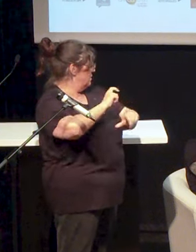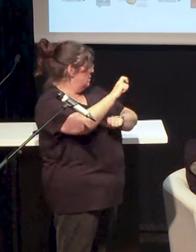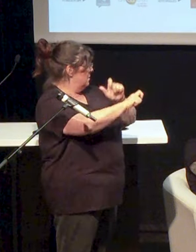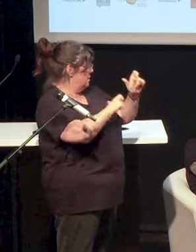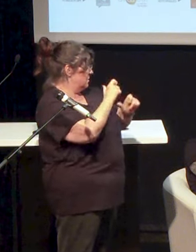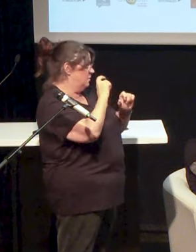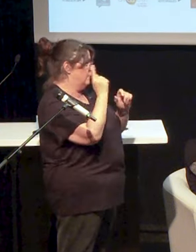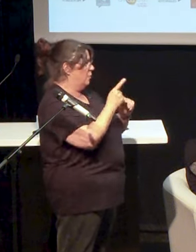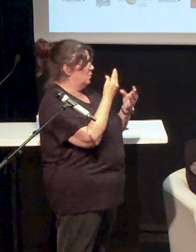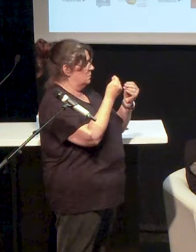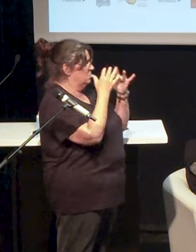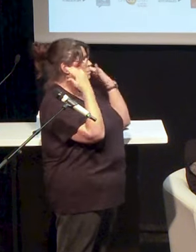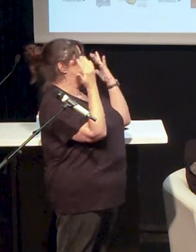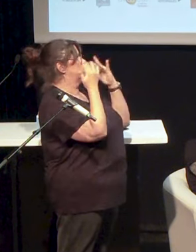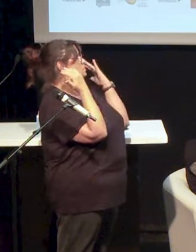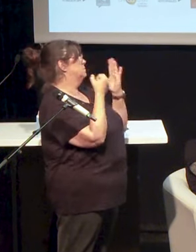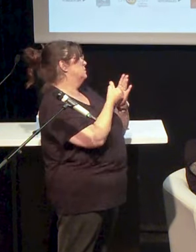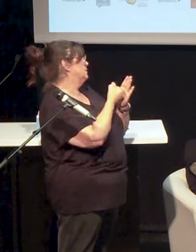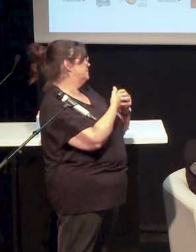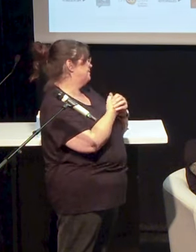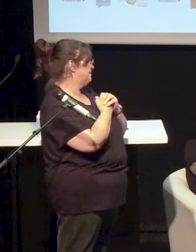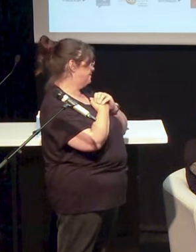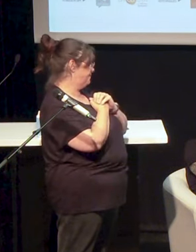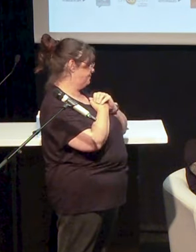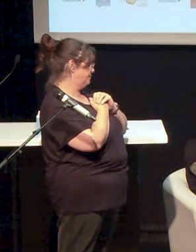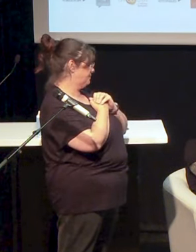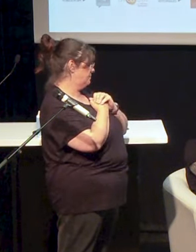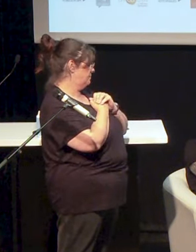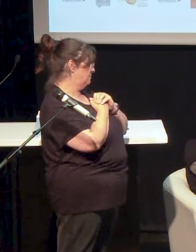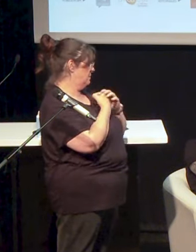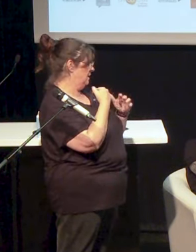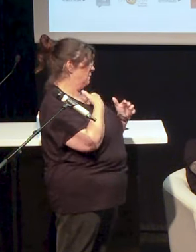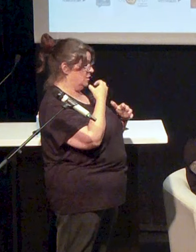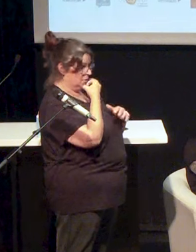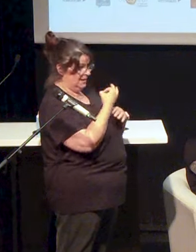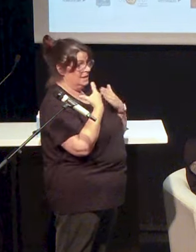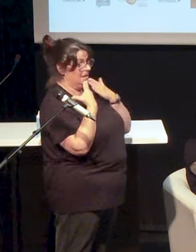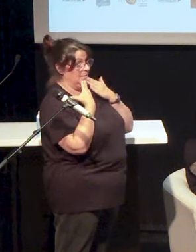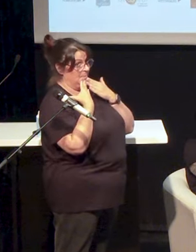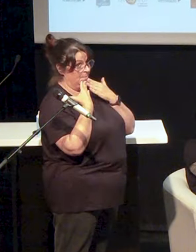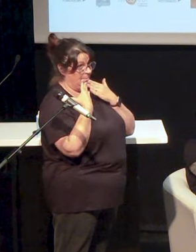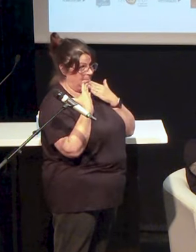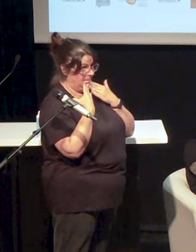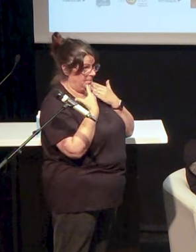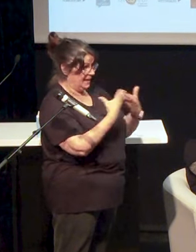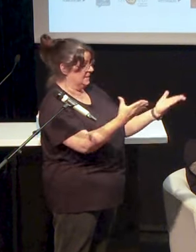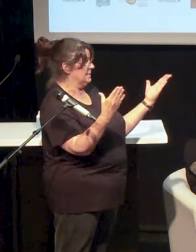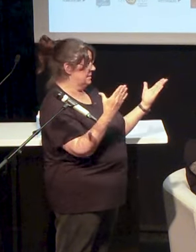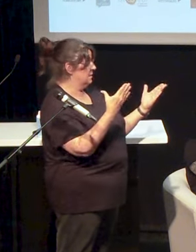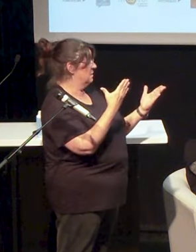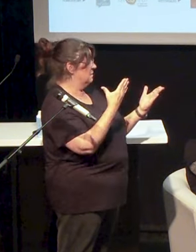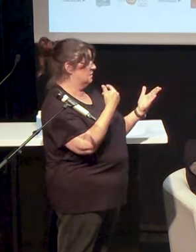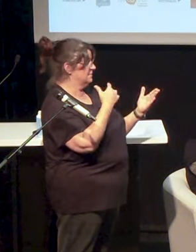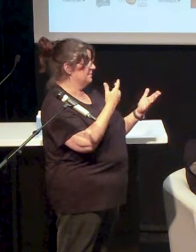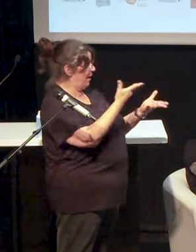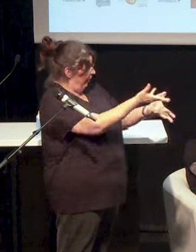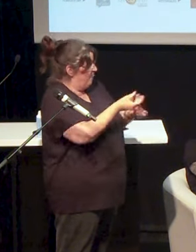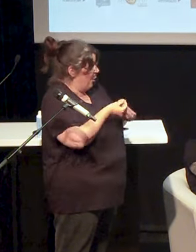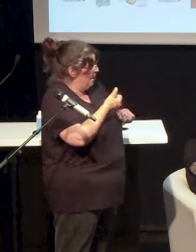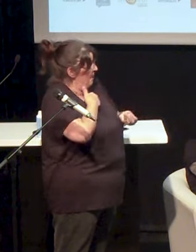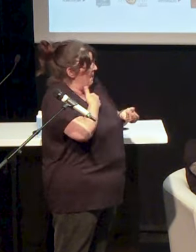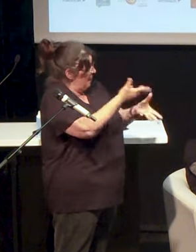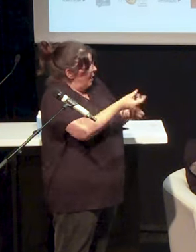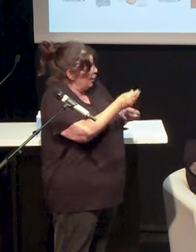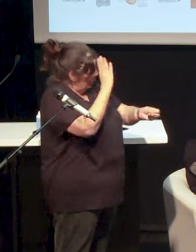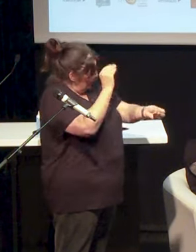devraient être enseignées. Et moi, je dis merci à mes étudiants en situation de handicap, merci à